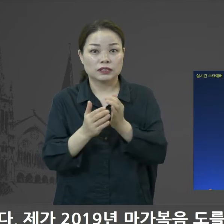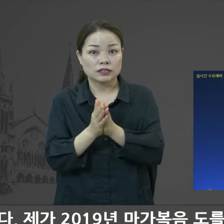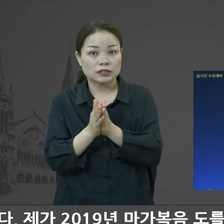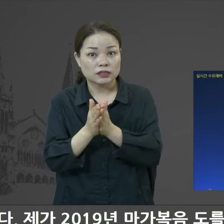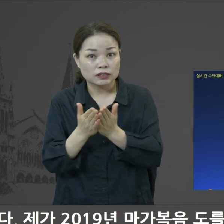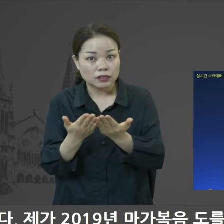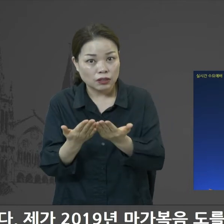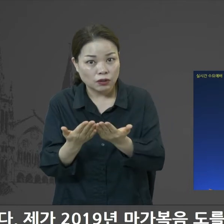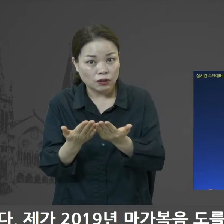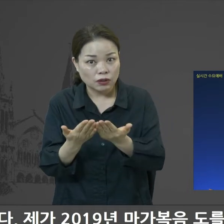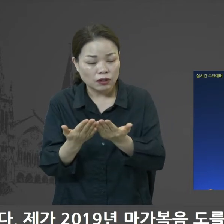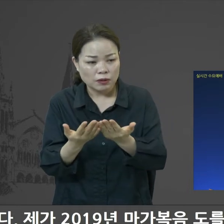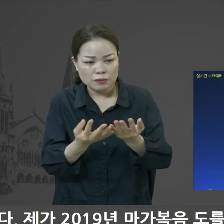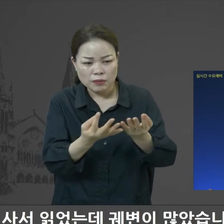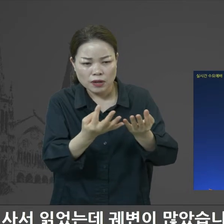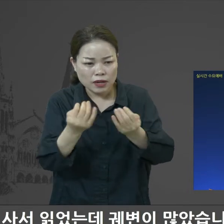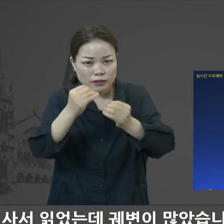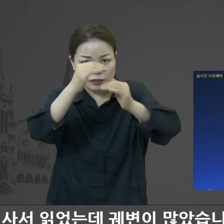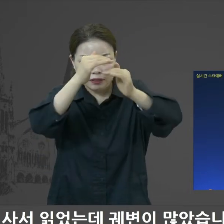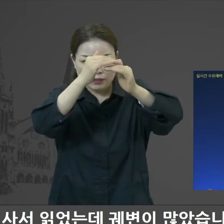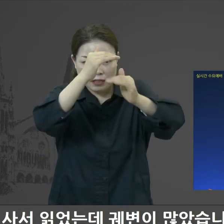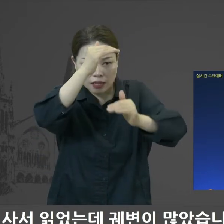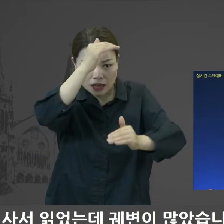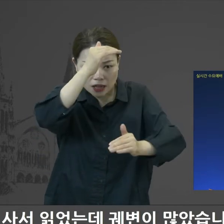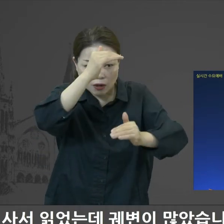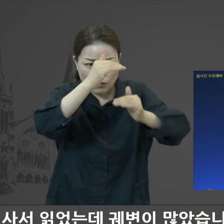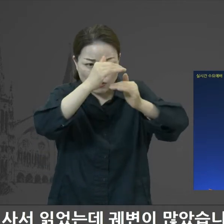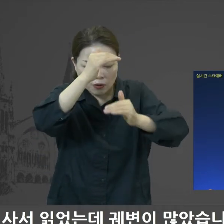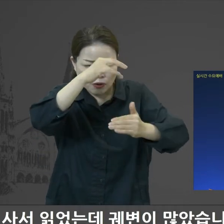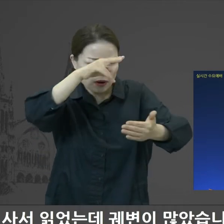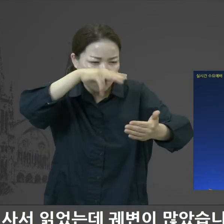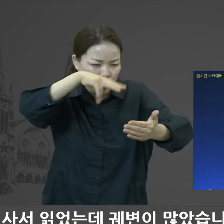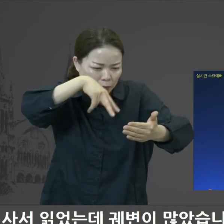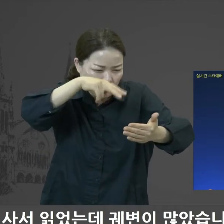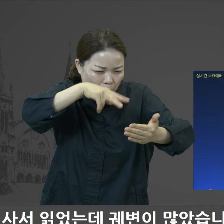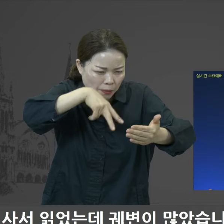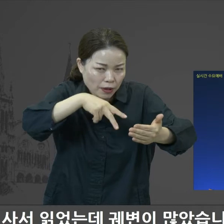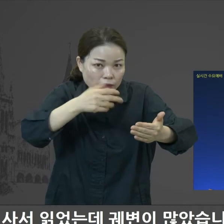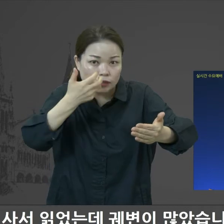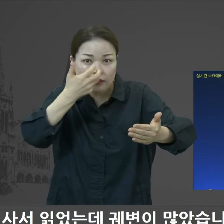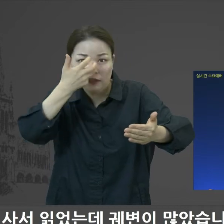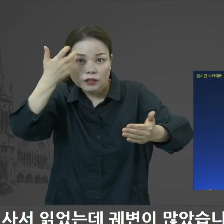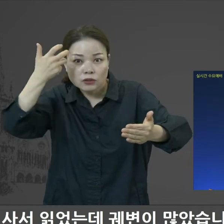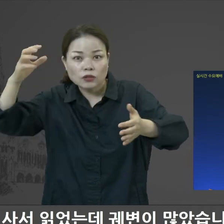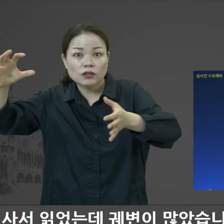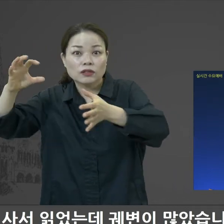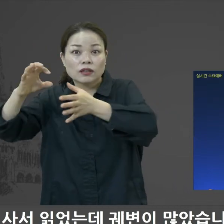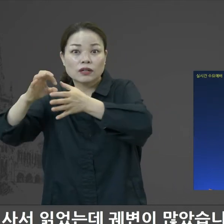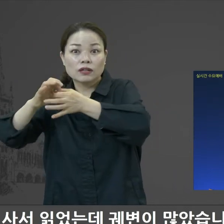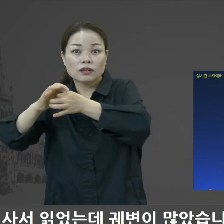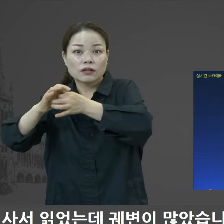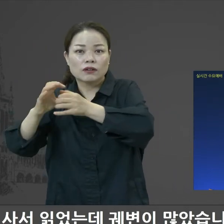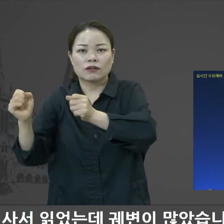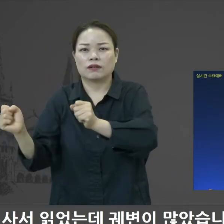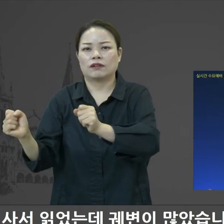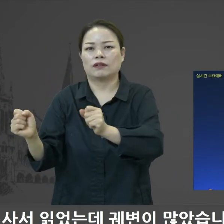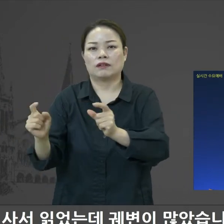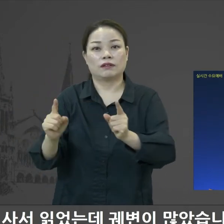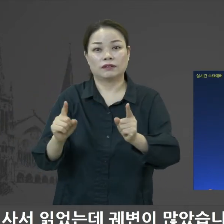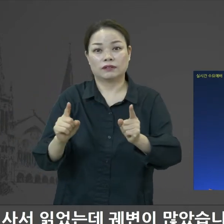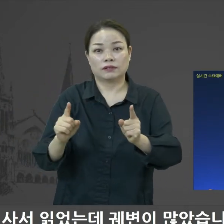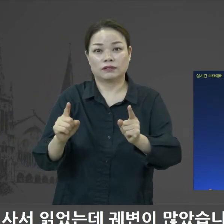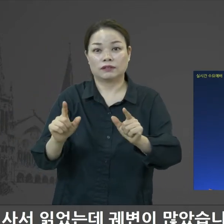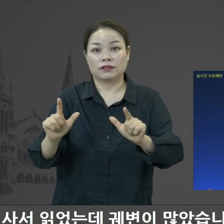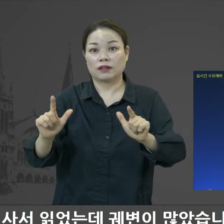성경과 많은 내용들을 탐독했다고 해서 영적인 관계가 형성되는 것이 아님을